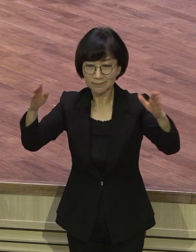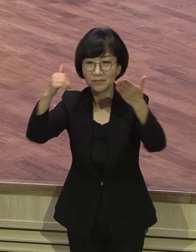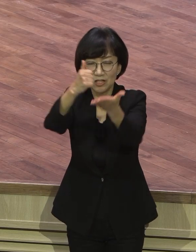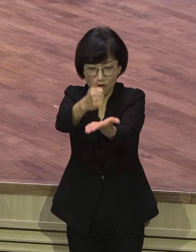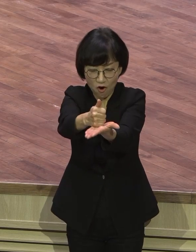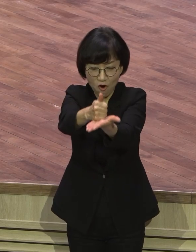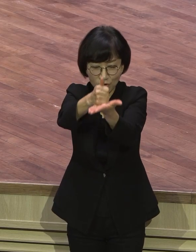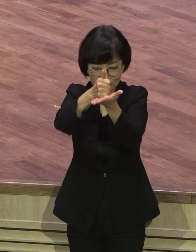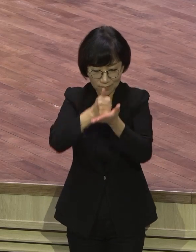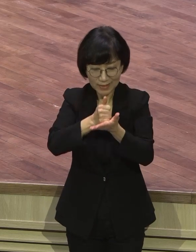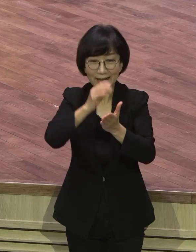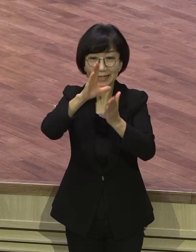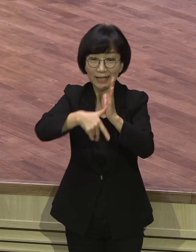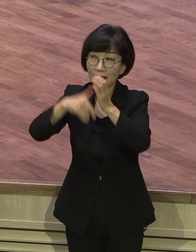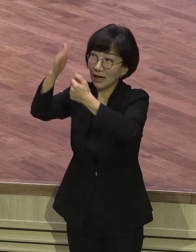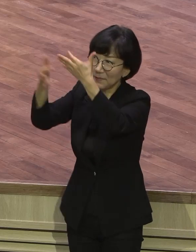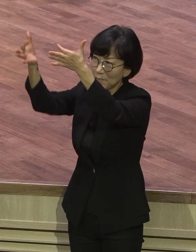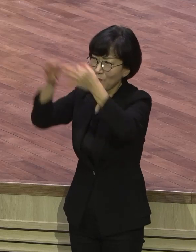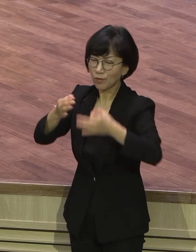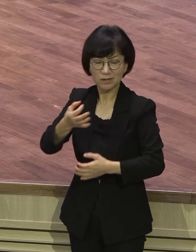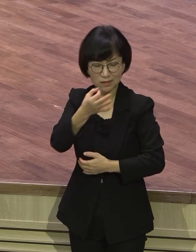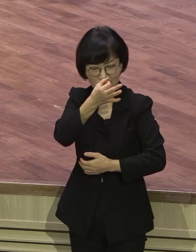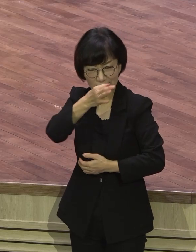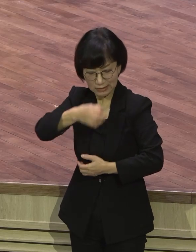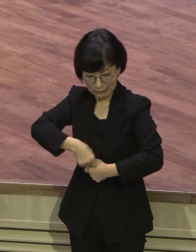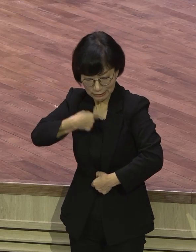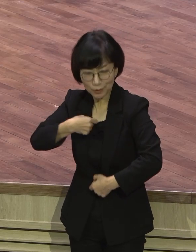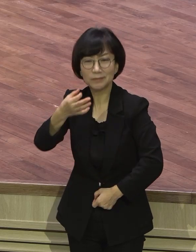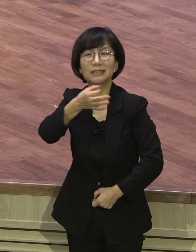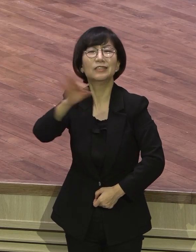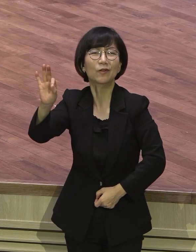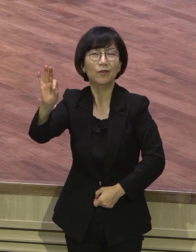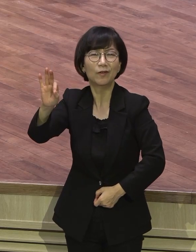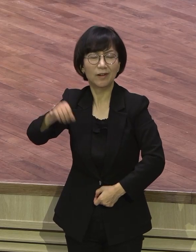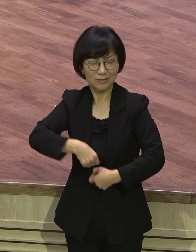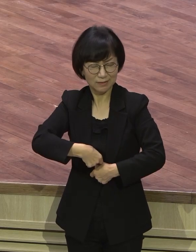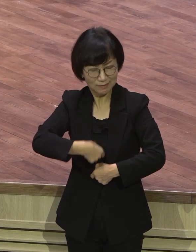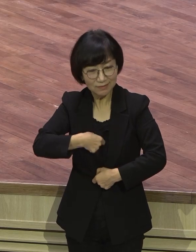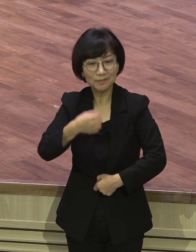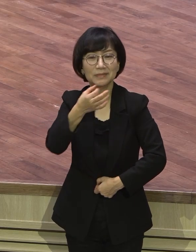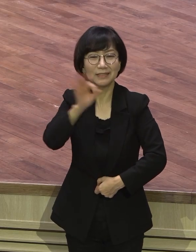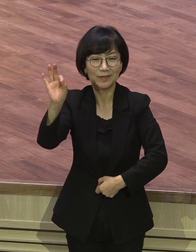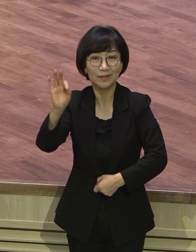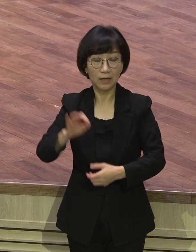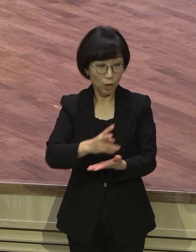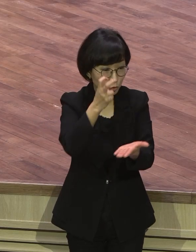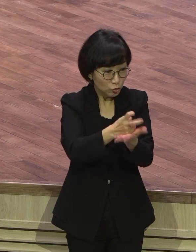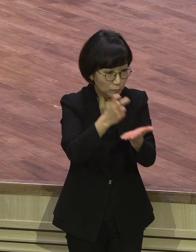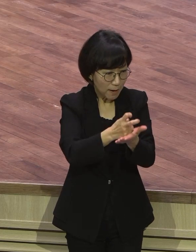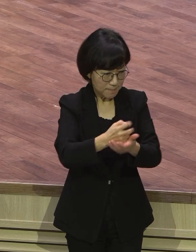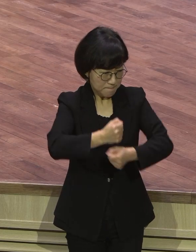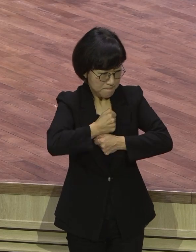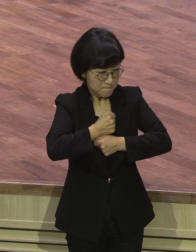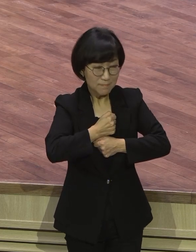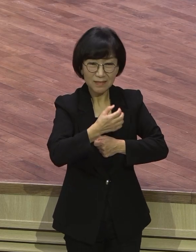어렵다 하십니다. 율법을 지킬 수도 없지만 그걸 지킨다고 어렵게 되는 게 아니고